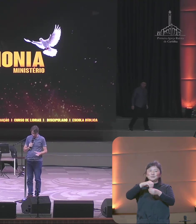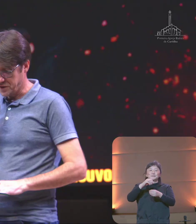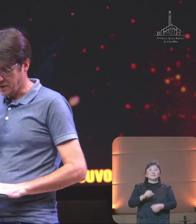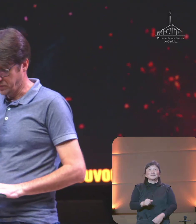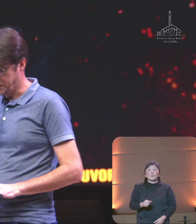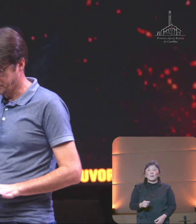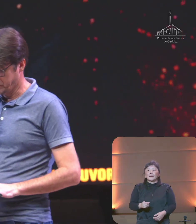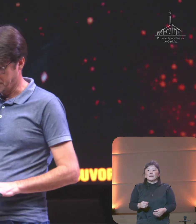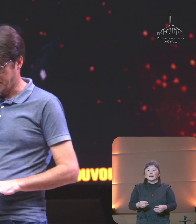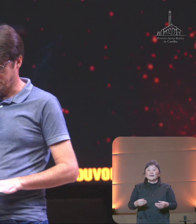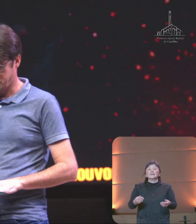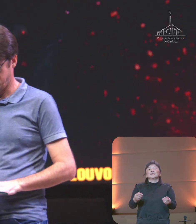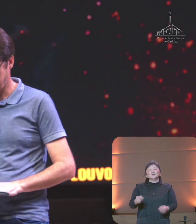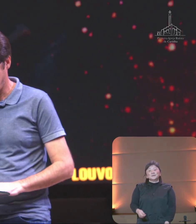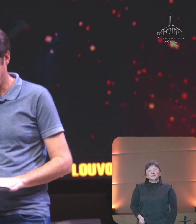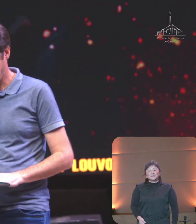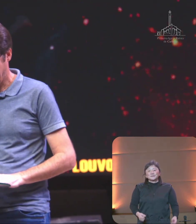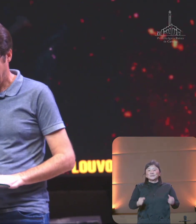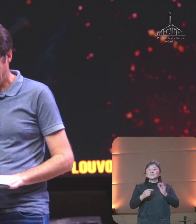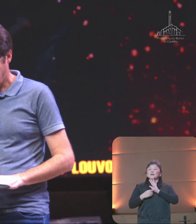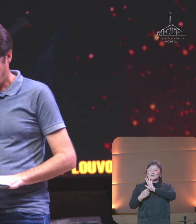quero compartilhar um texto com os amados.